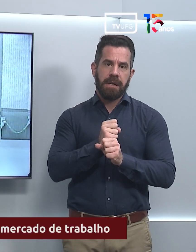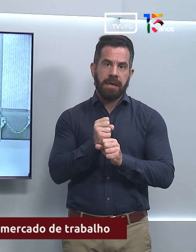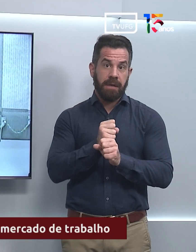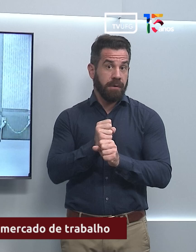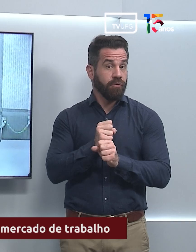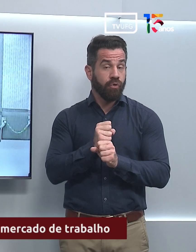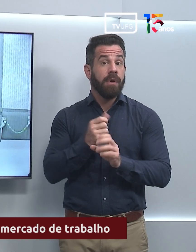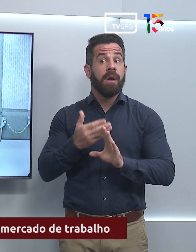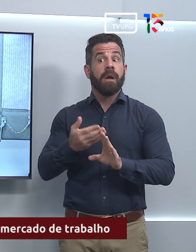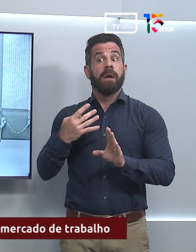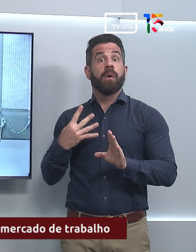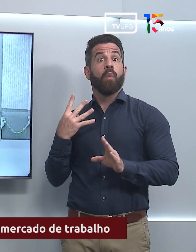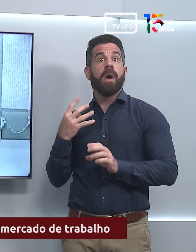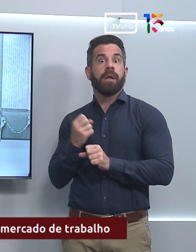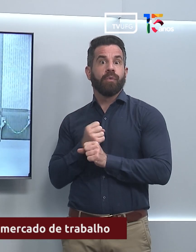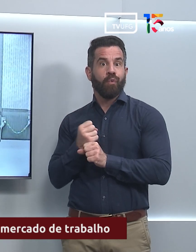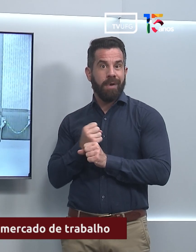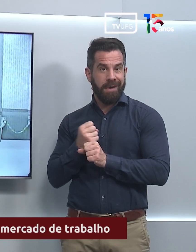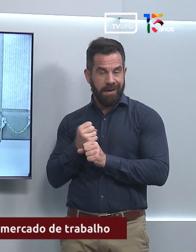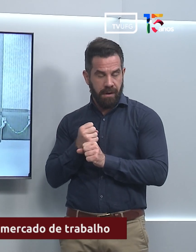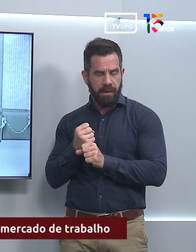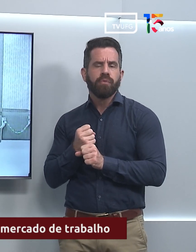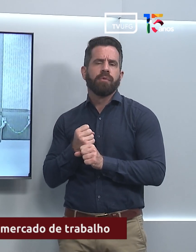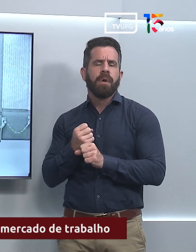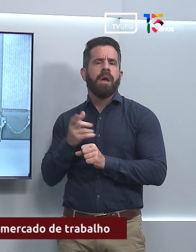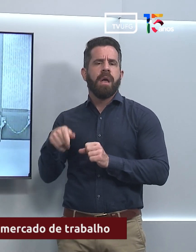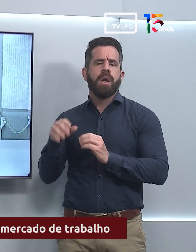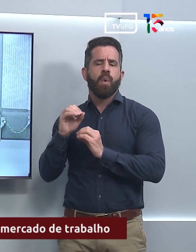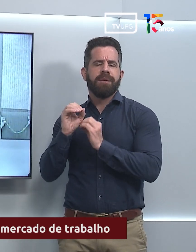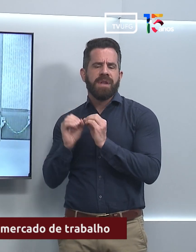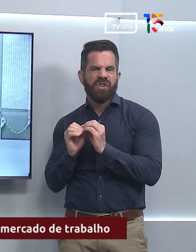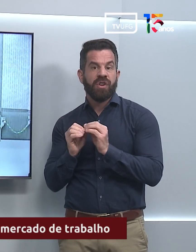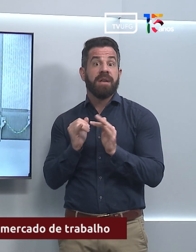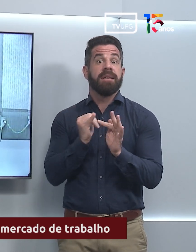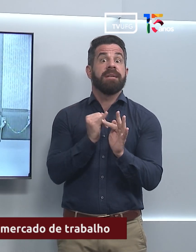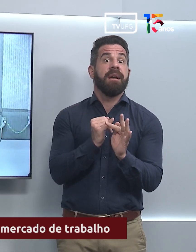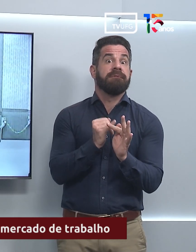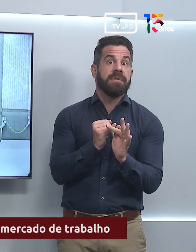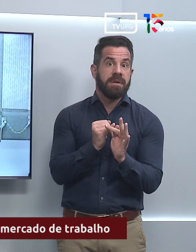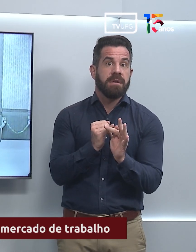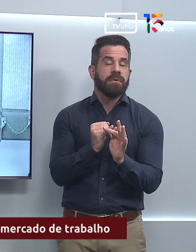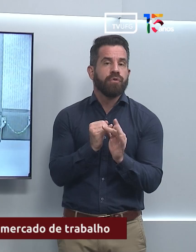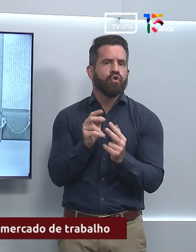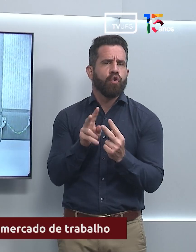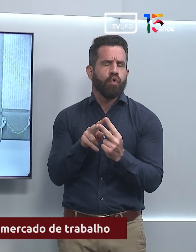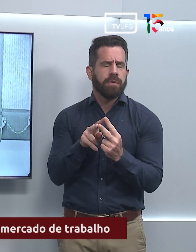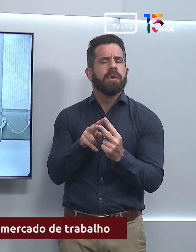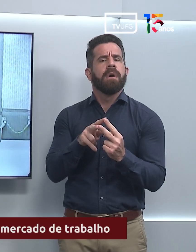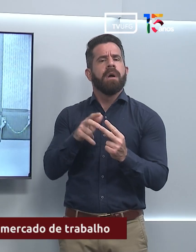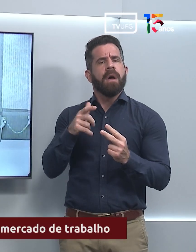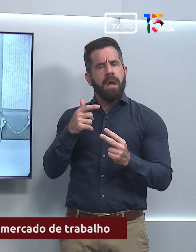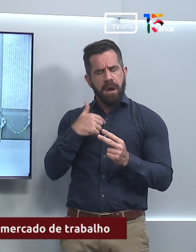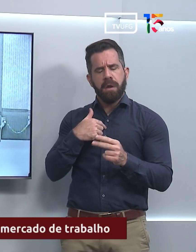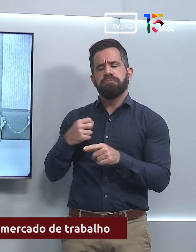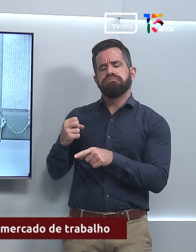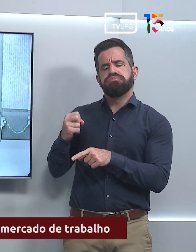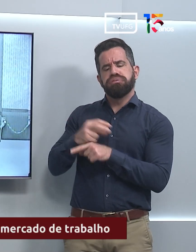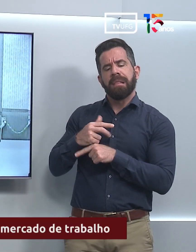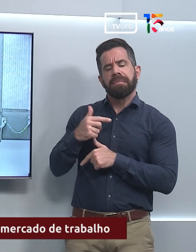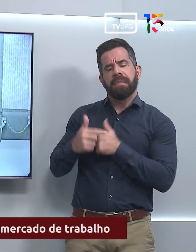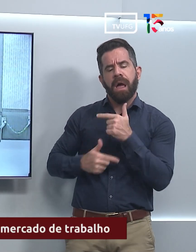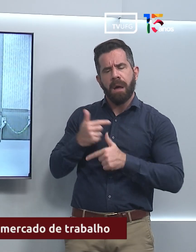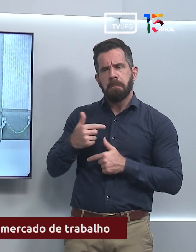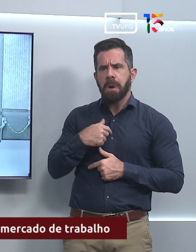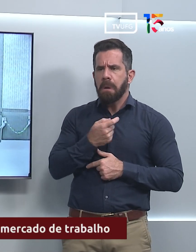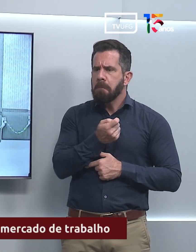como estagiário, tanto na UFG como no IFG. E toda essa jornada eu vi poucas pessoas com deficiência